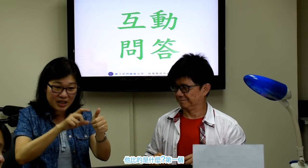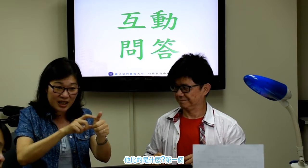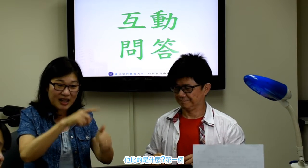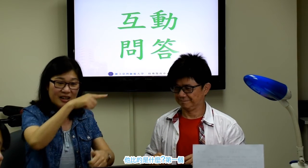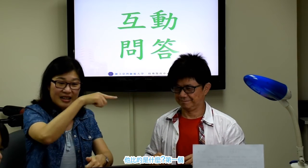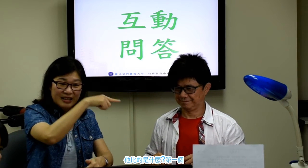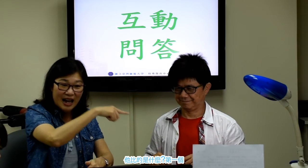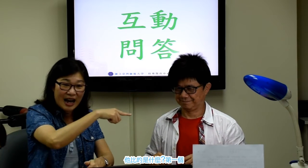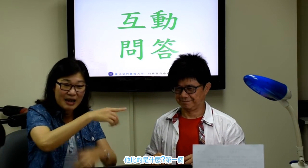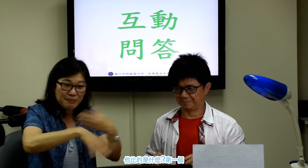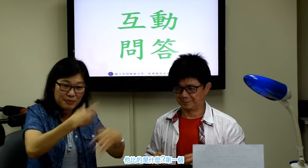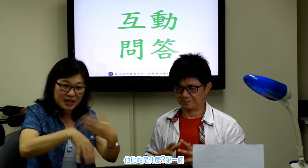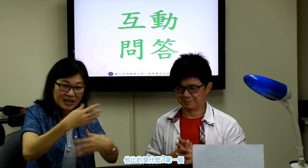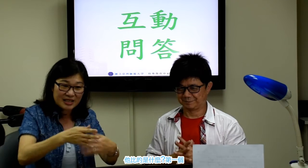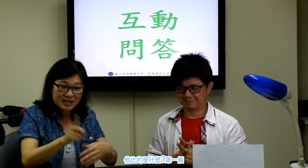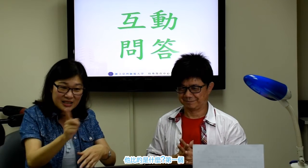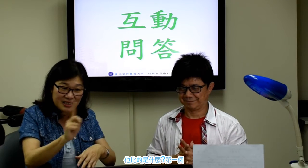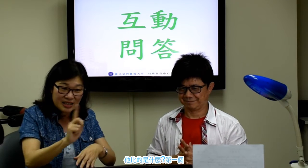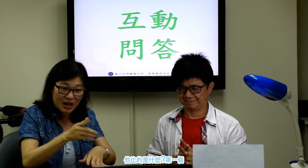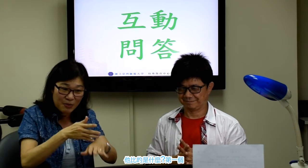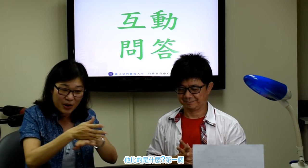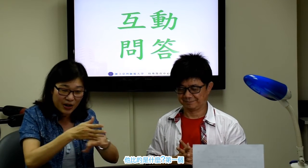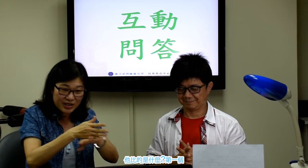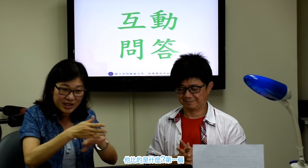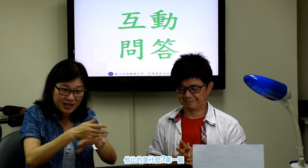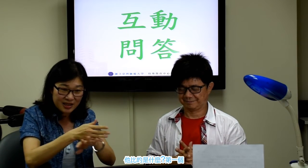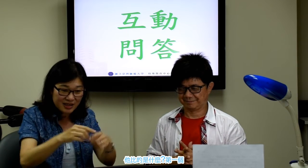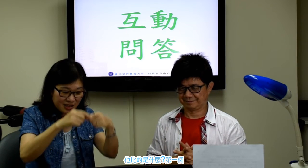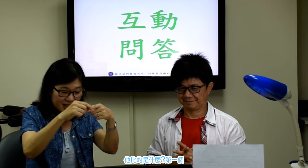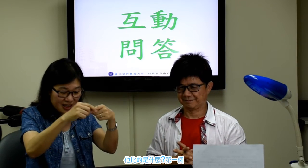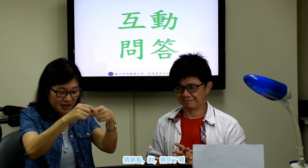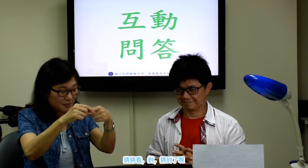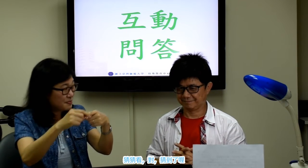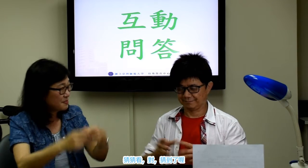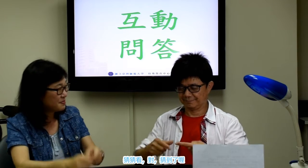了，他比的是什么车？第一个。